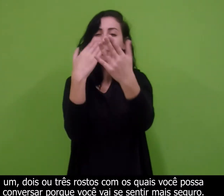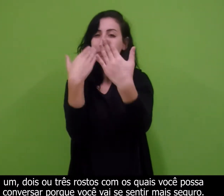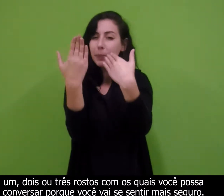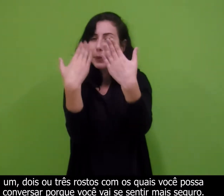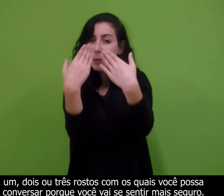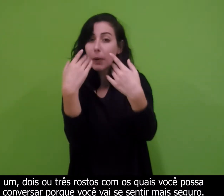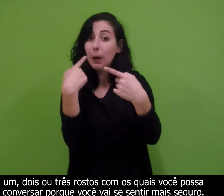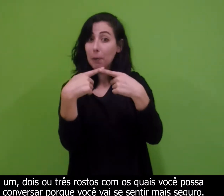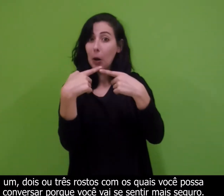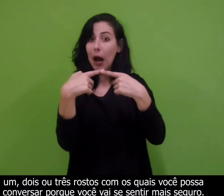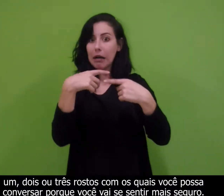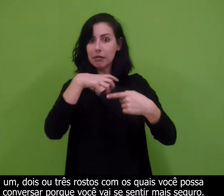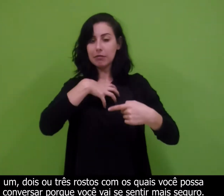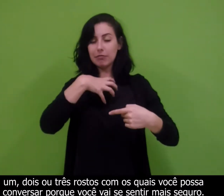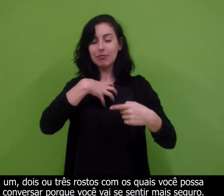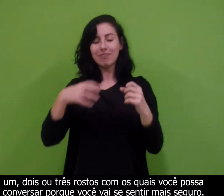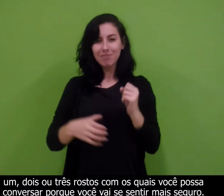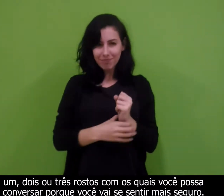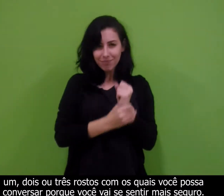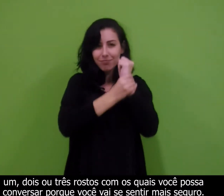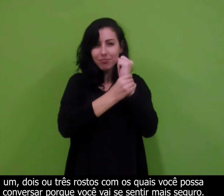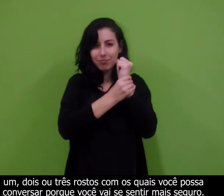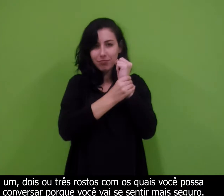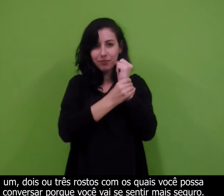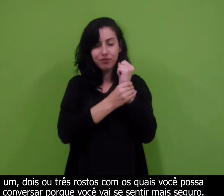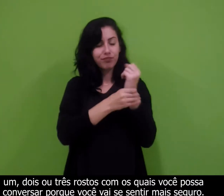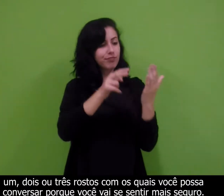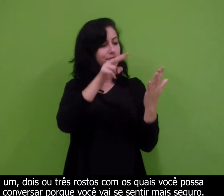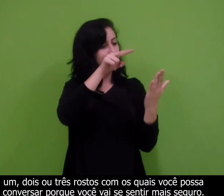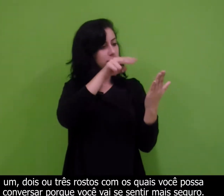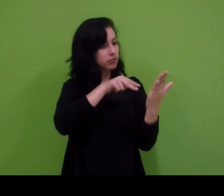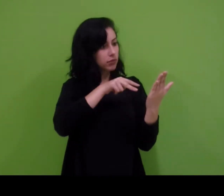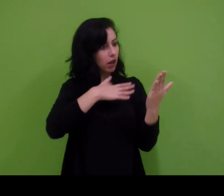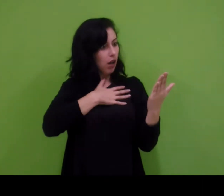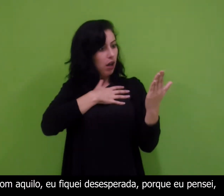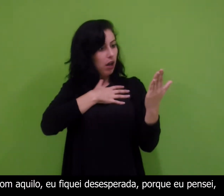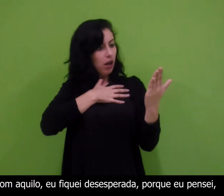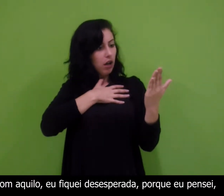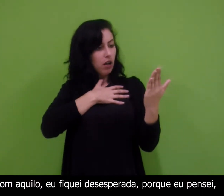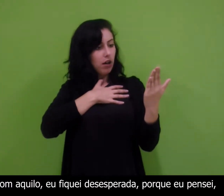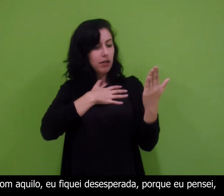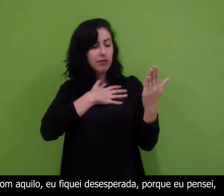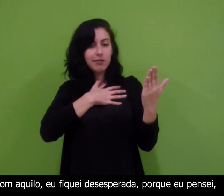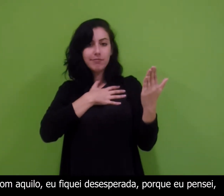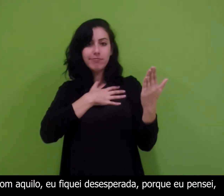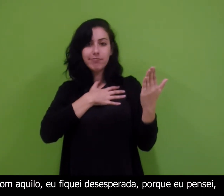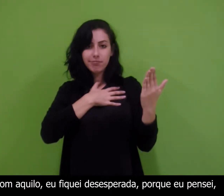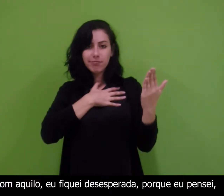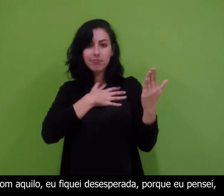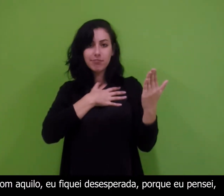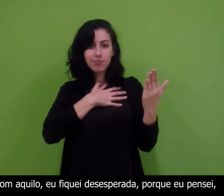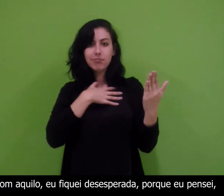possa conversar e, a partir daí, você vai se sentir mais seguro. E aí, quando eu li aquilo, eu fiquei desesperada.